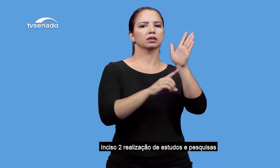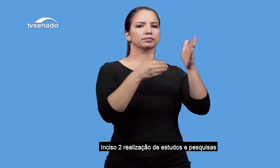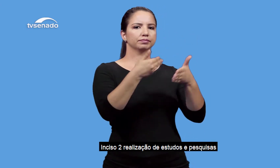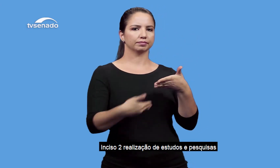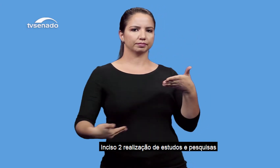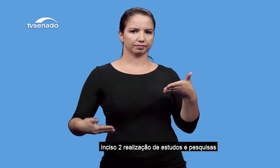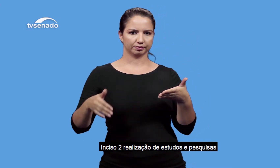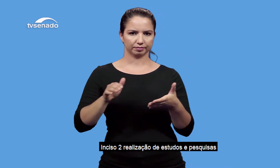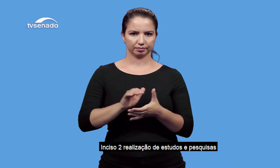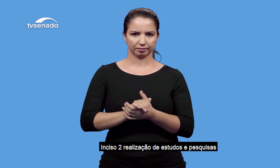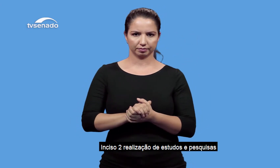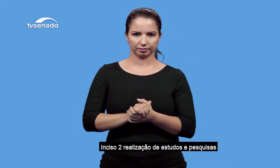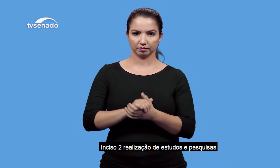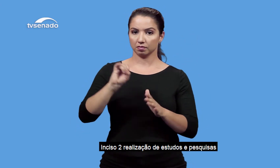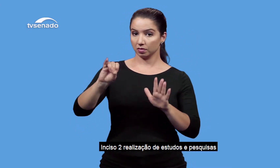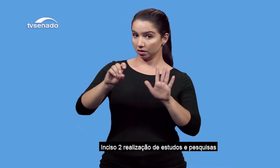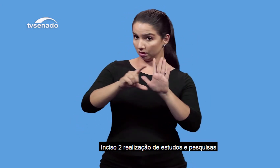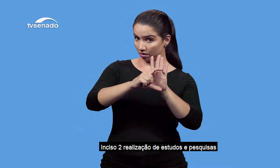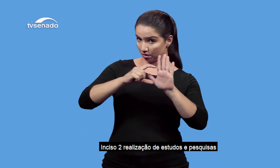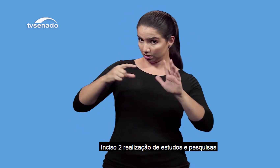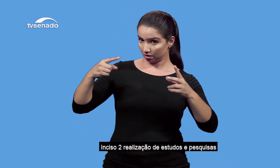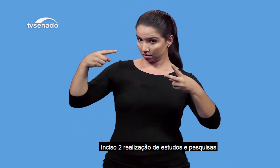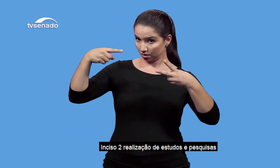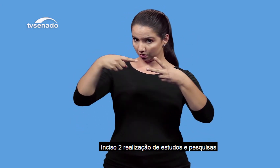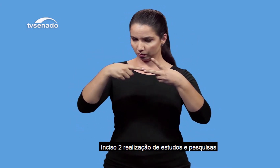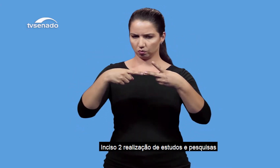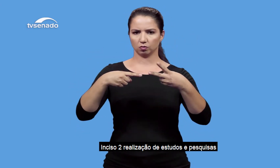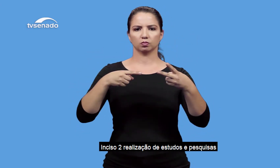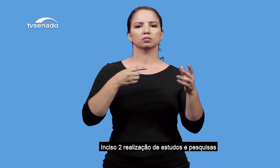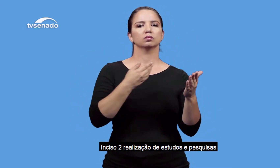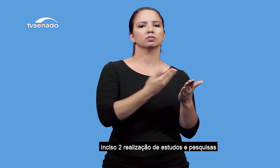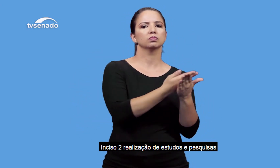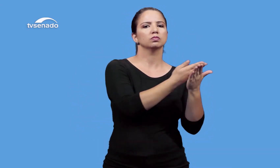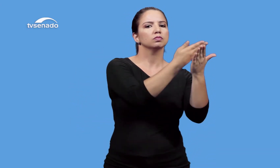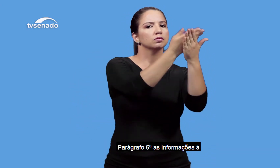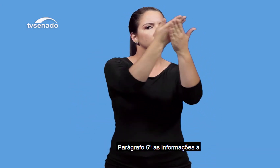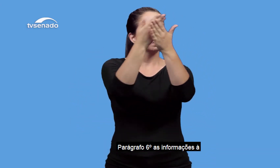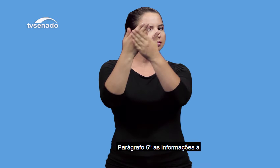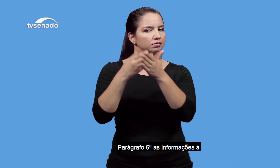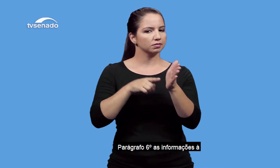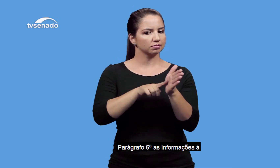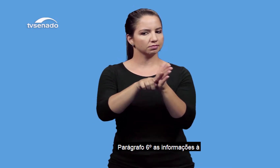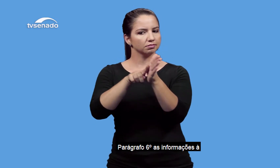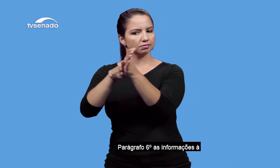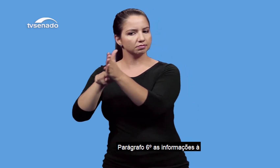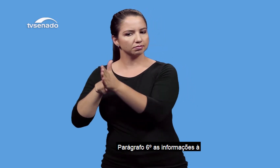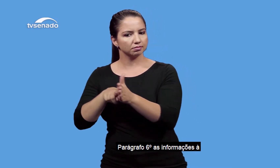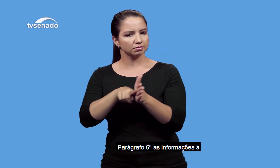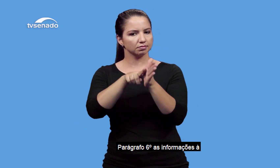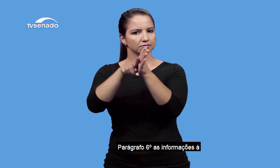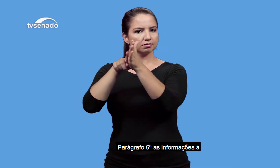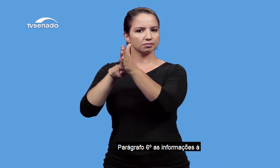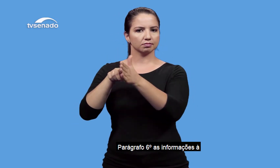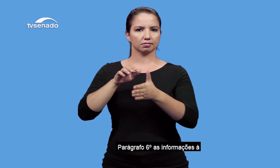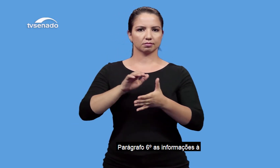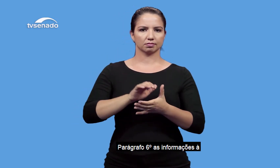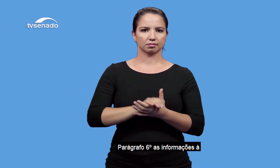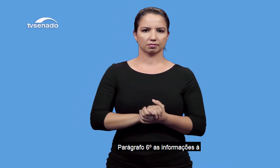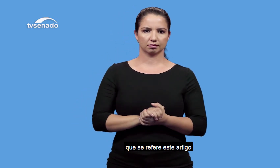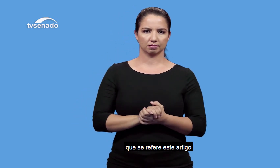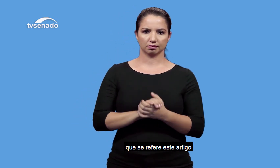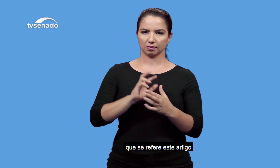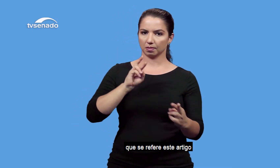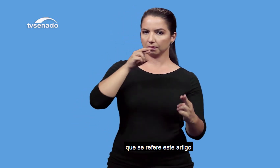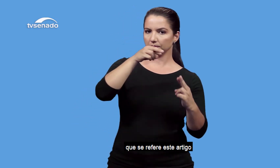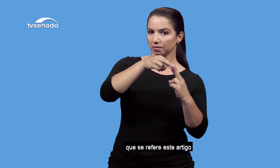inciso 2 realização de estudos e pesquisas parágrafo 6º as informações é que se